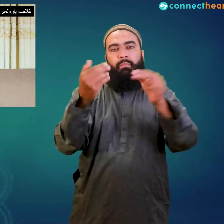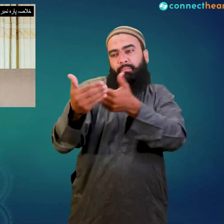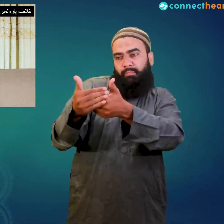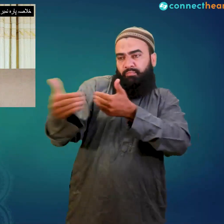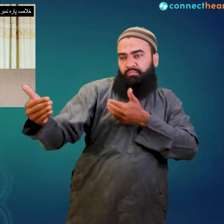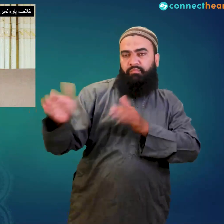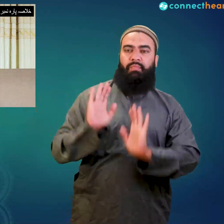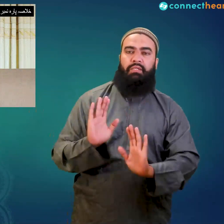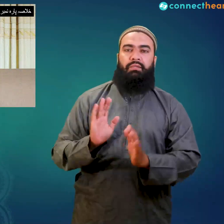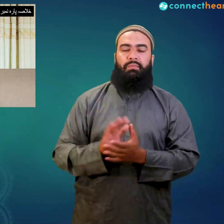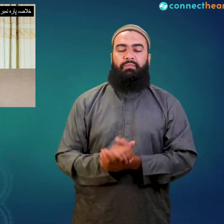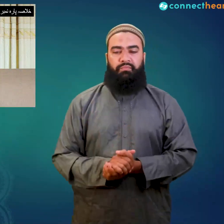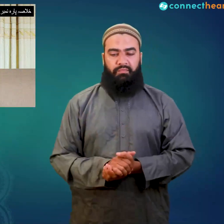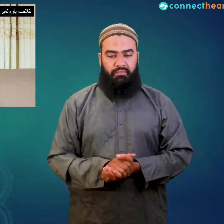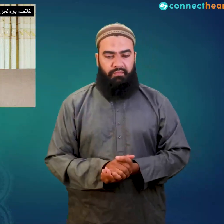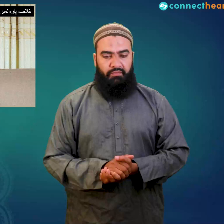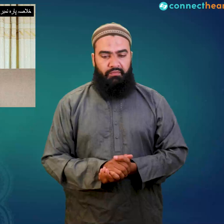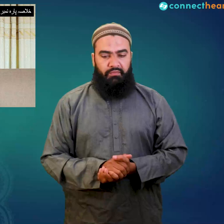گا۔